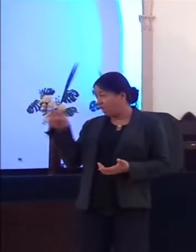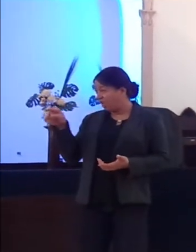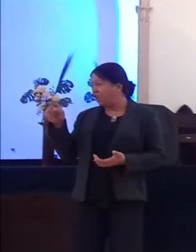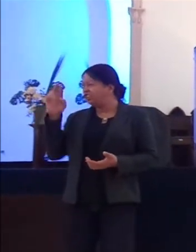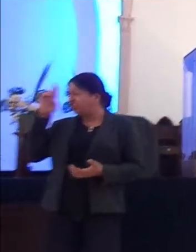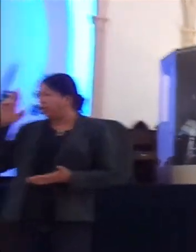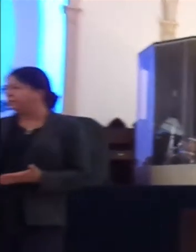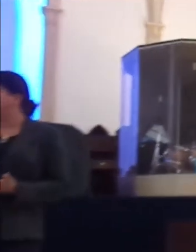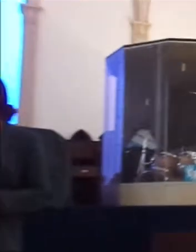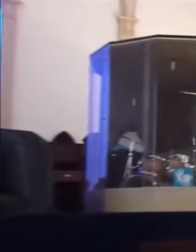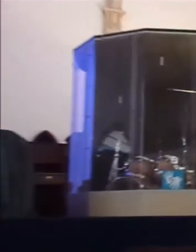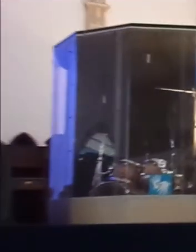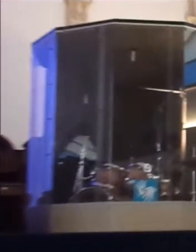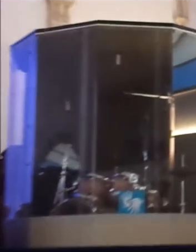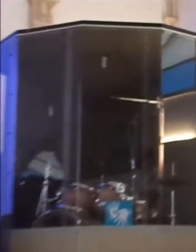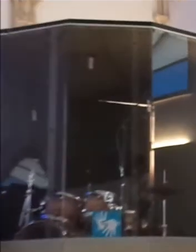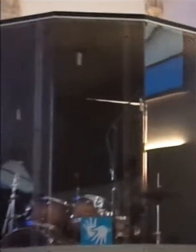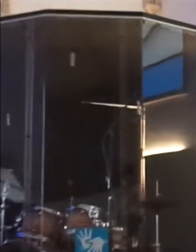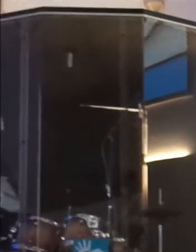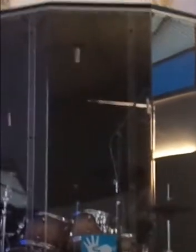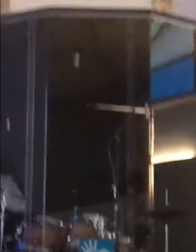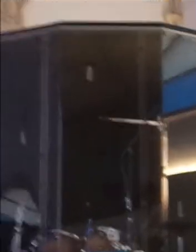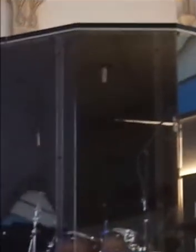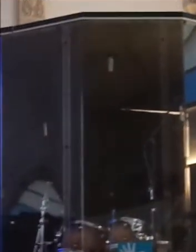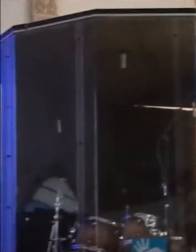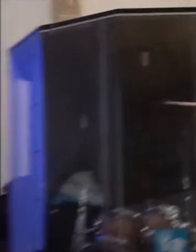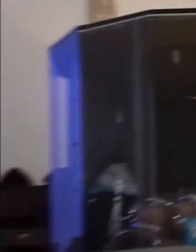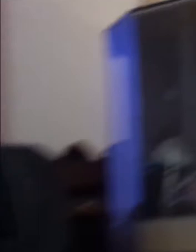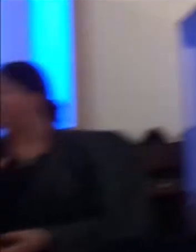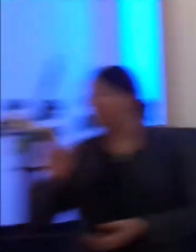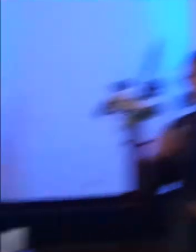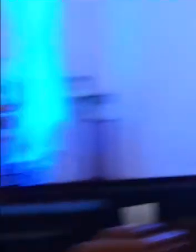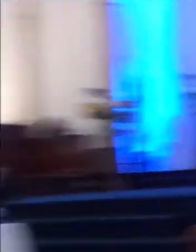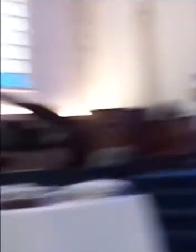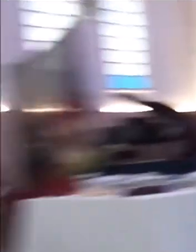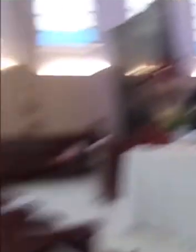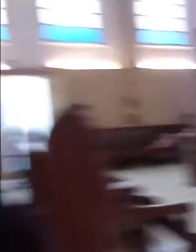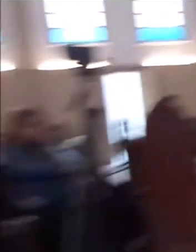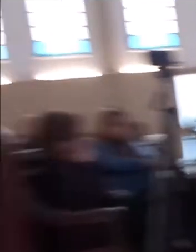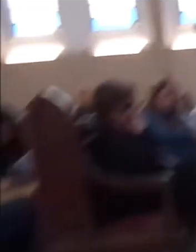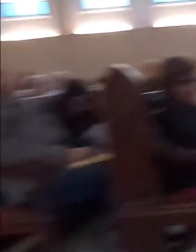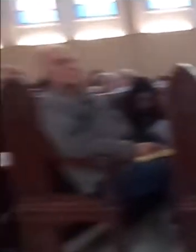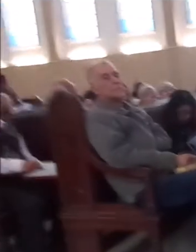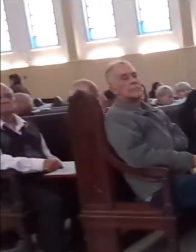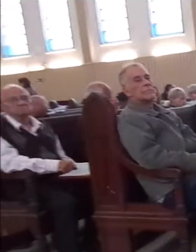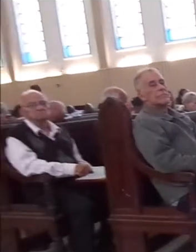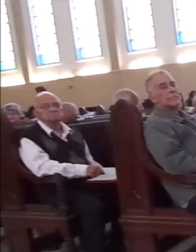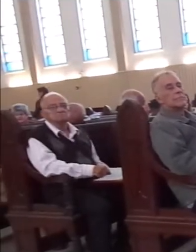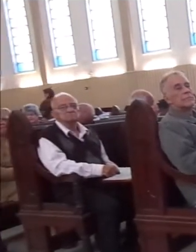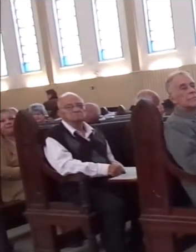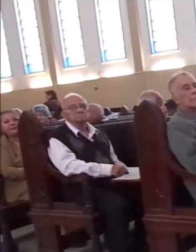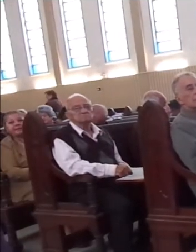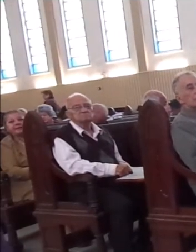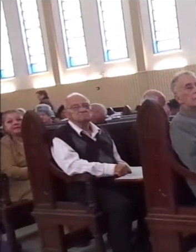aquele chefe que você tem? Que você teve? Aquele chefe que você queria.